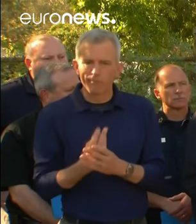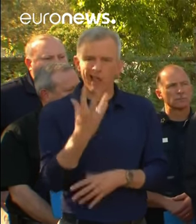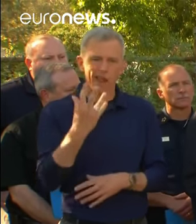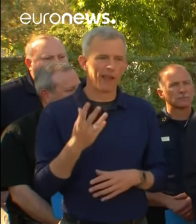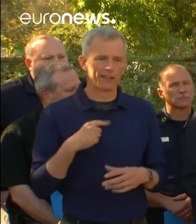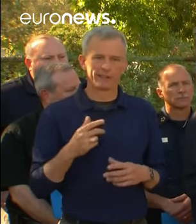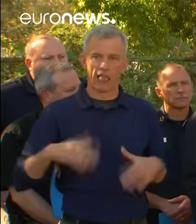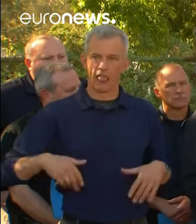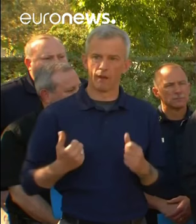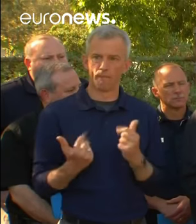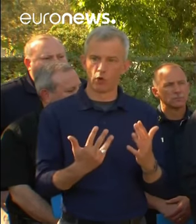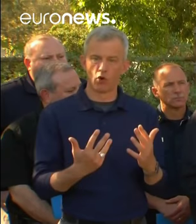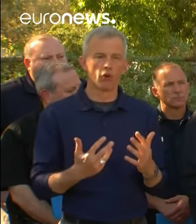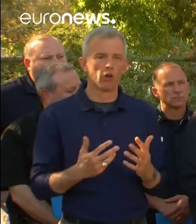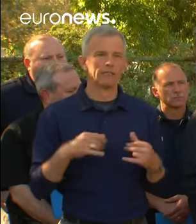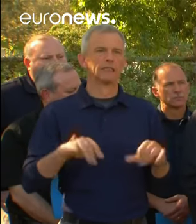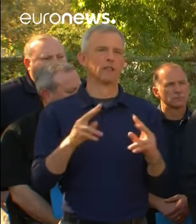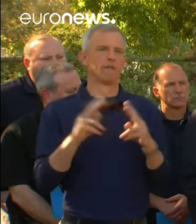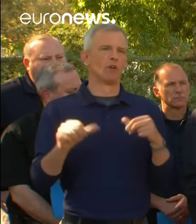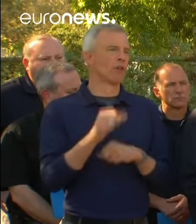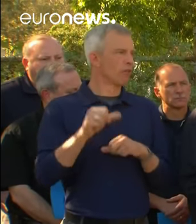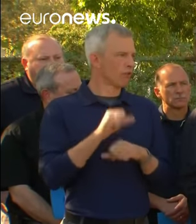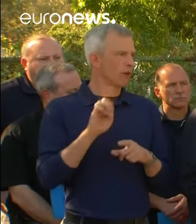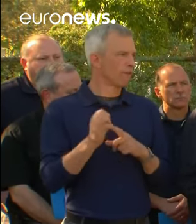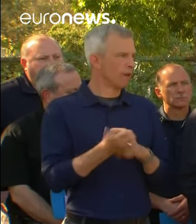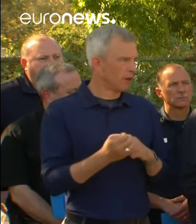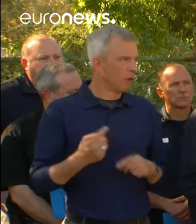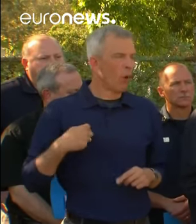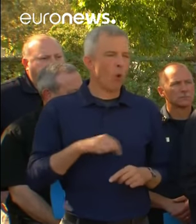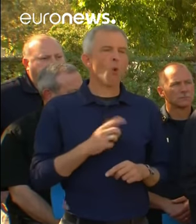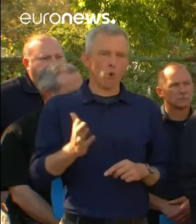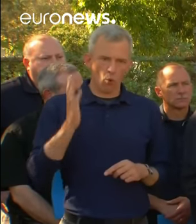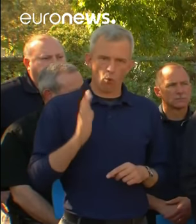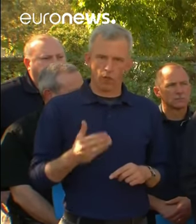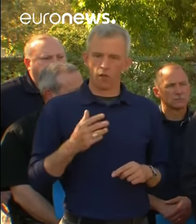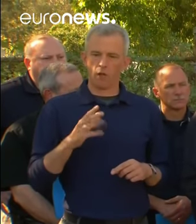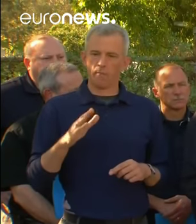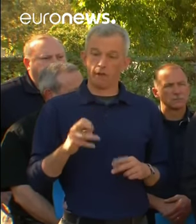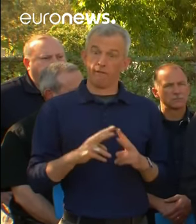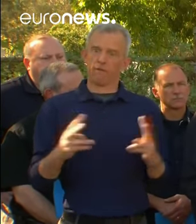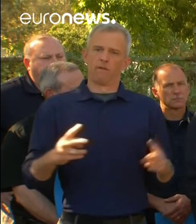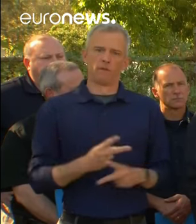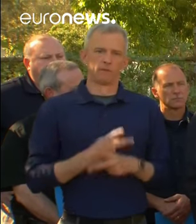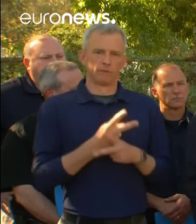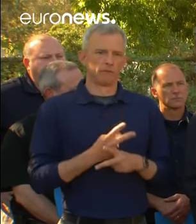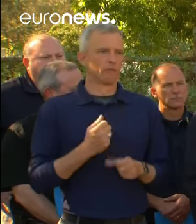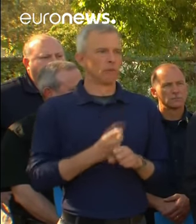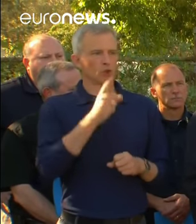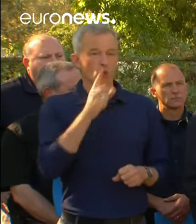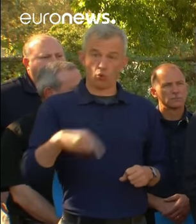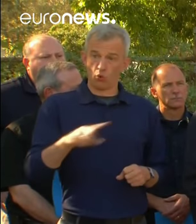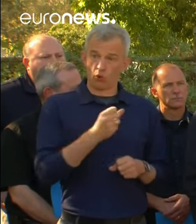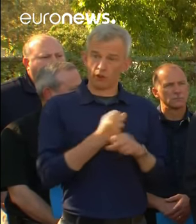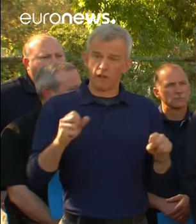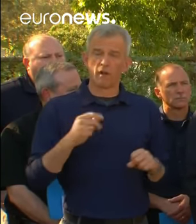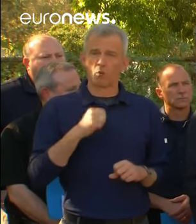ανοιχτούς δρόμους, θα πρέπει να είστε πολύ προσεκτικοί. Πρώτα θα εξασφαλίσουμε ότι δεν υπάρχει κίνδυνος και κατόπιν θα επιτρέψουμε στον κόσμο να επιστρέψει στις